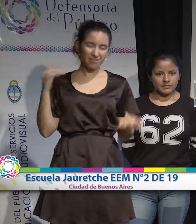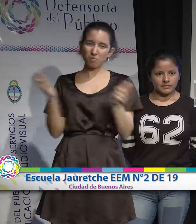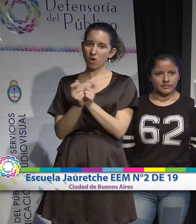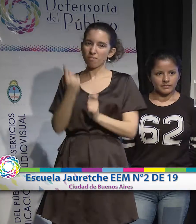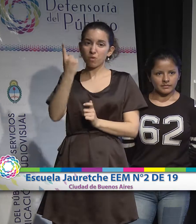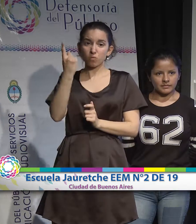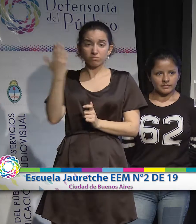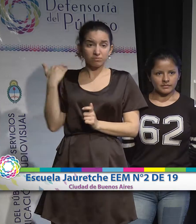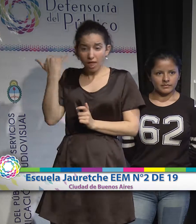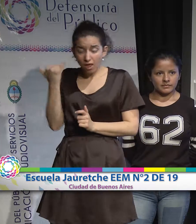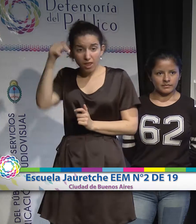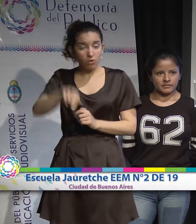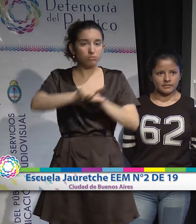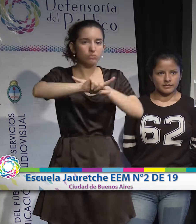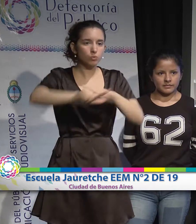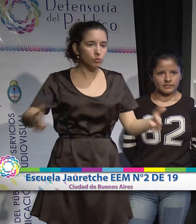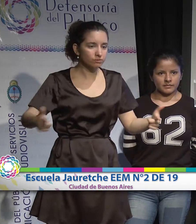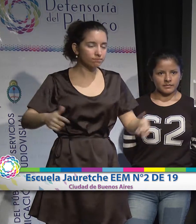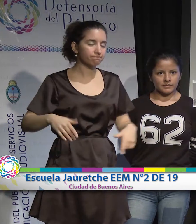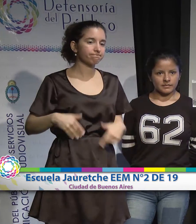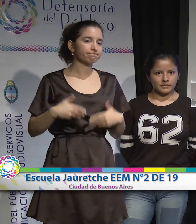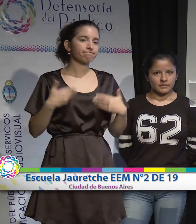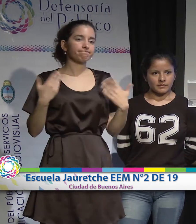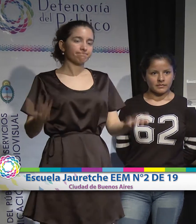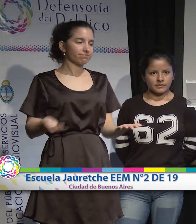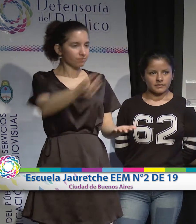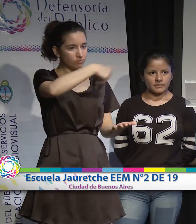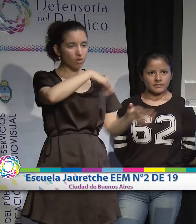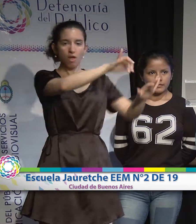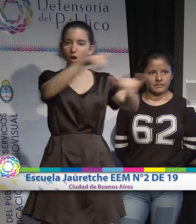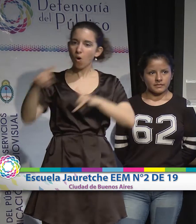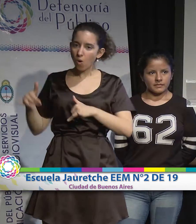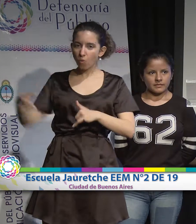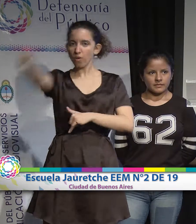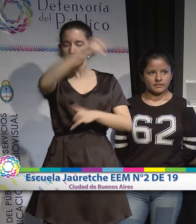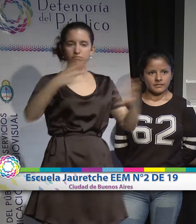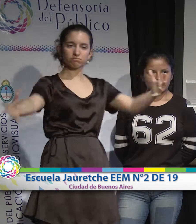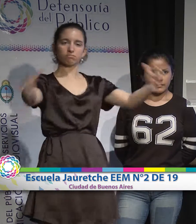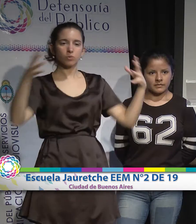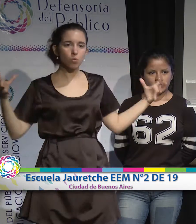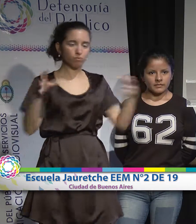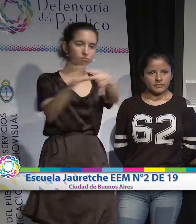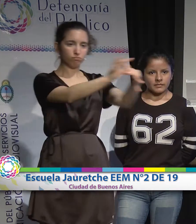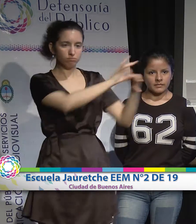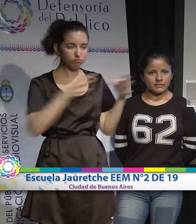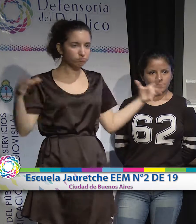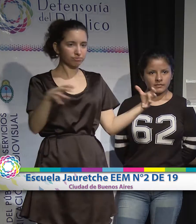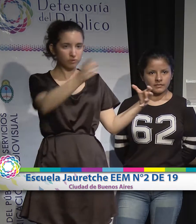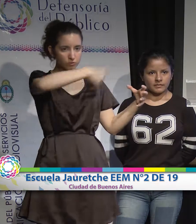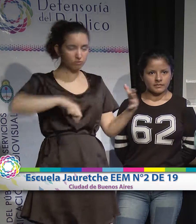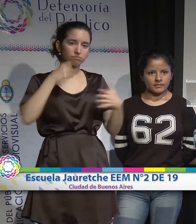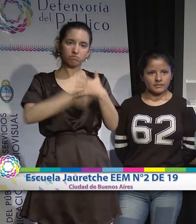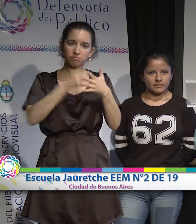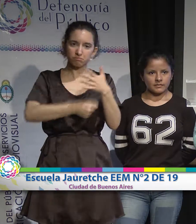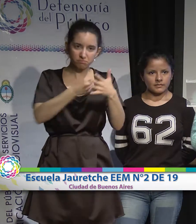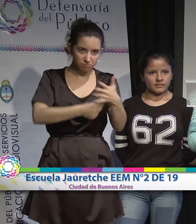pero ahora ya no está. Entonces quería decir que a todos los jóvenes que nos unamos y podamos hacer algo para que nos den ese espacio